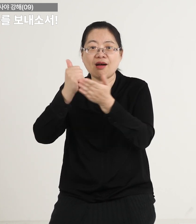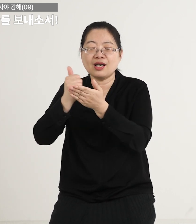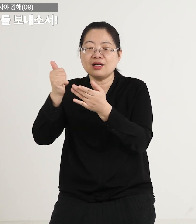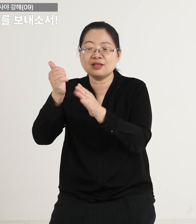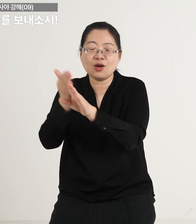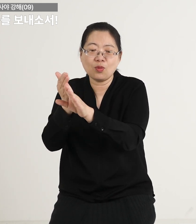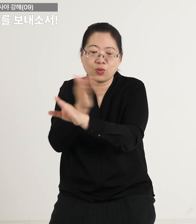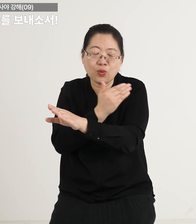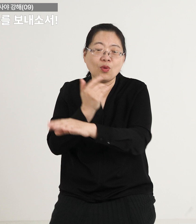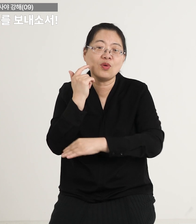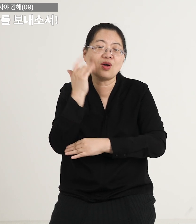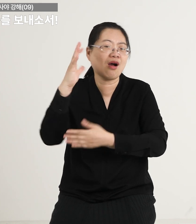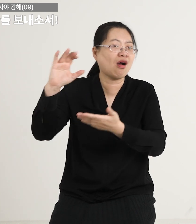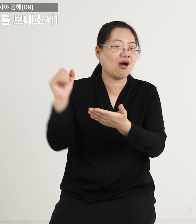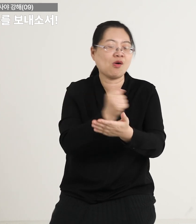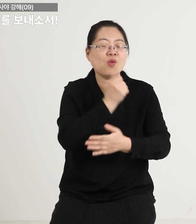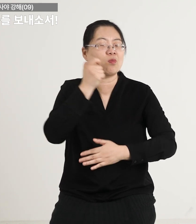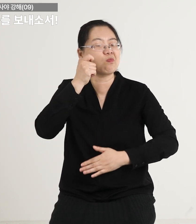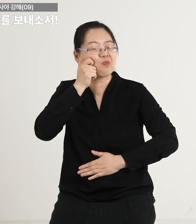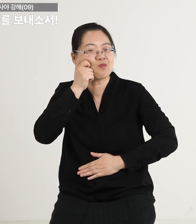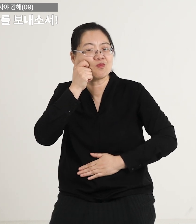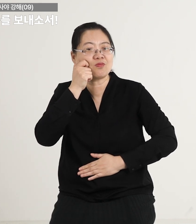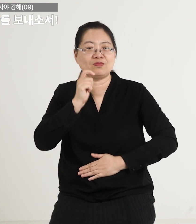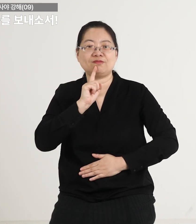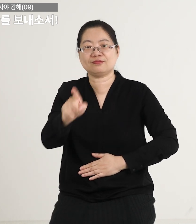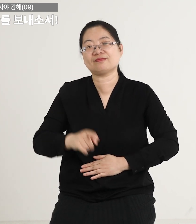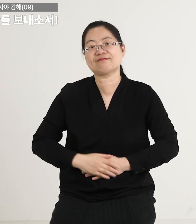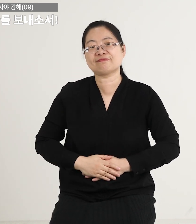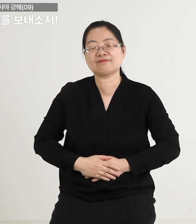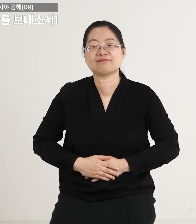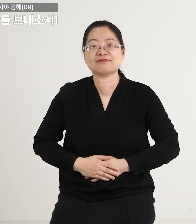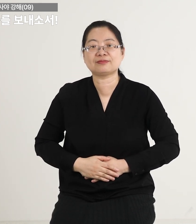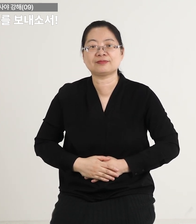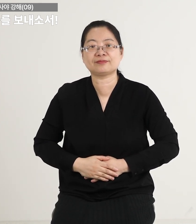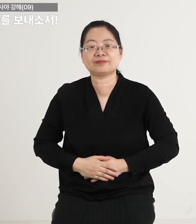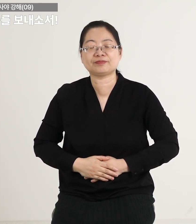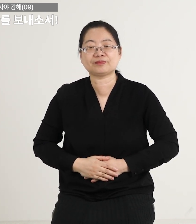여호와에게서 영광을 얻지 못하리이다.